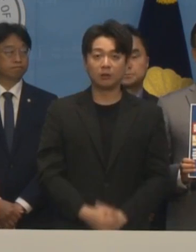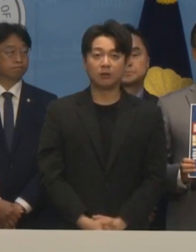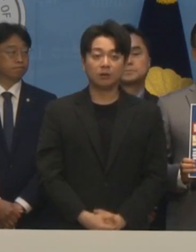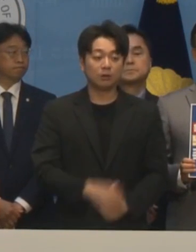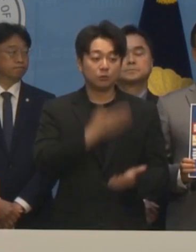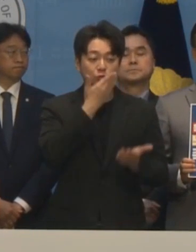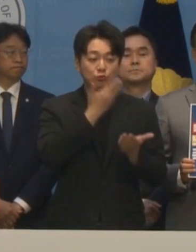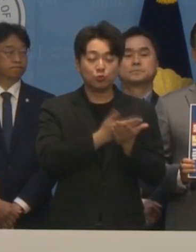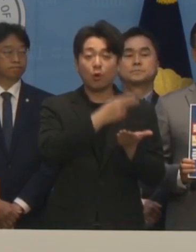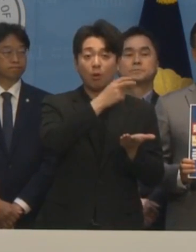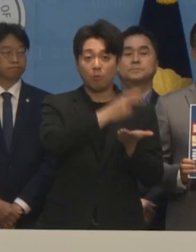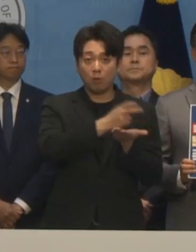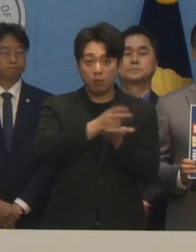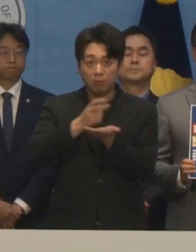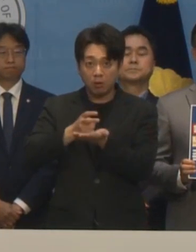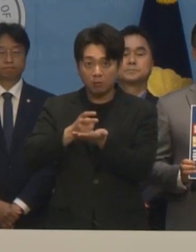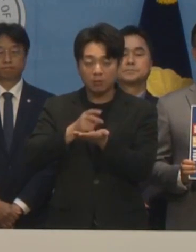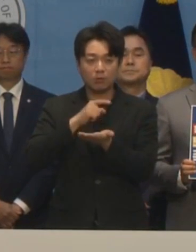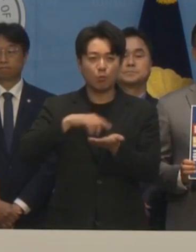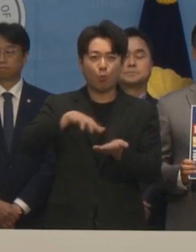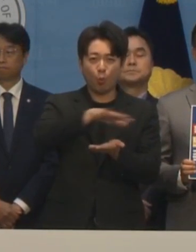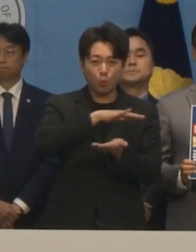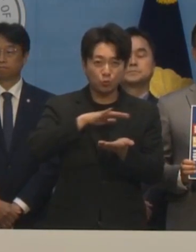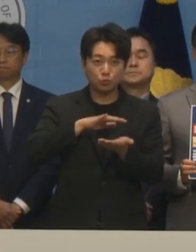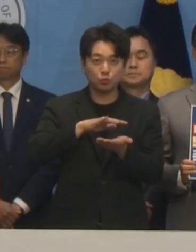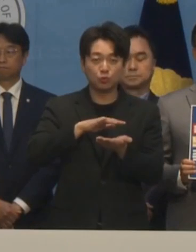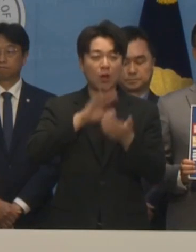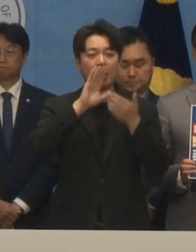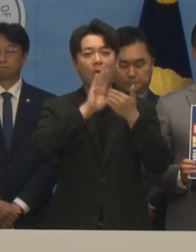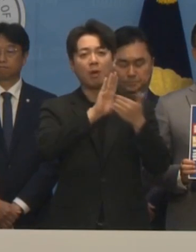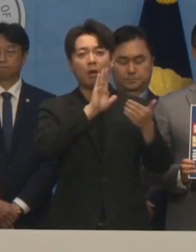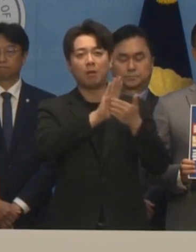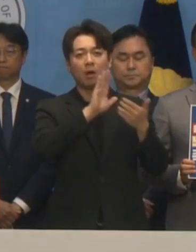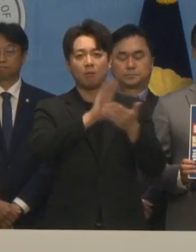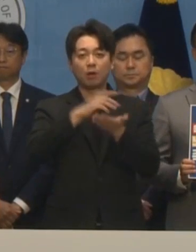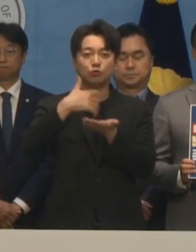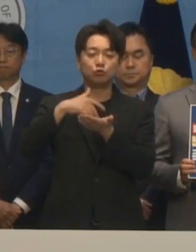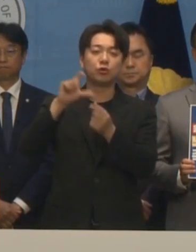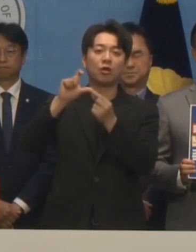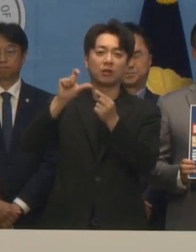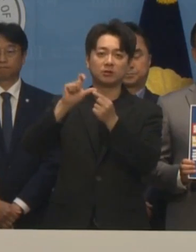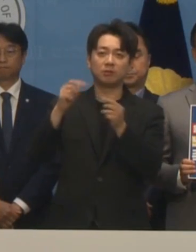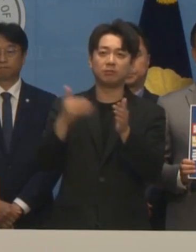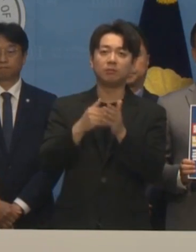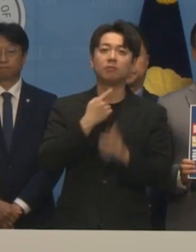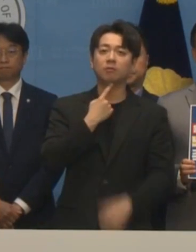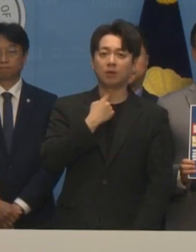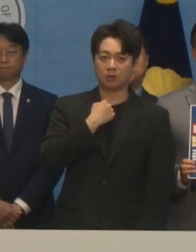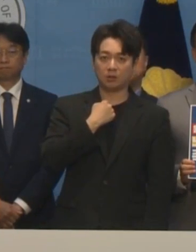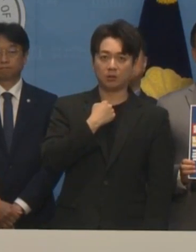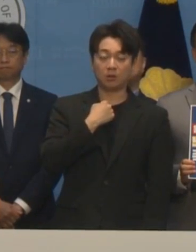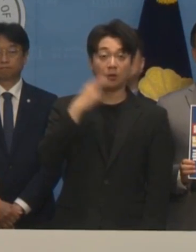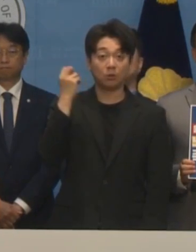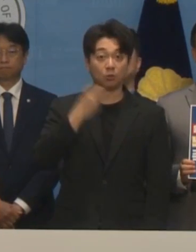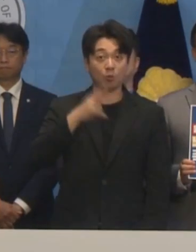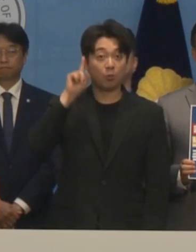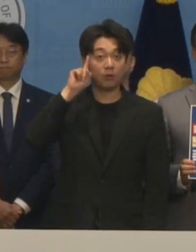민생 법안들을 국회가 통과할 때마다 15번이나 거부권을 행사했습니다. 또한